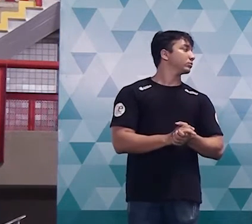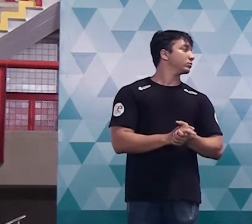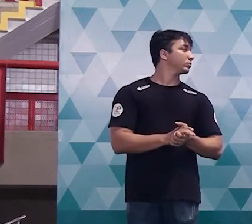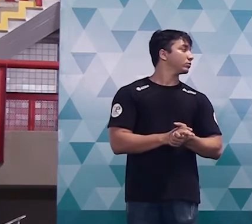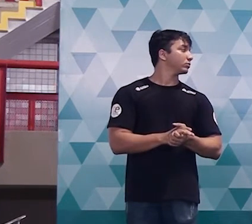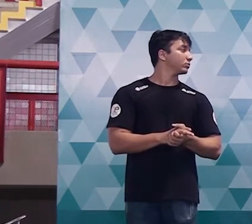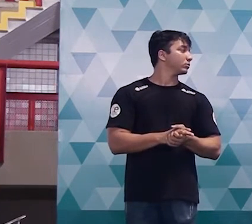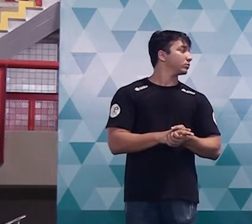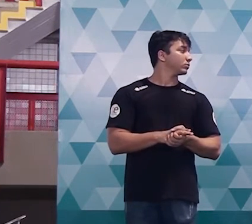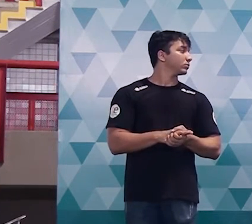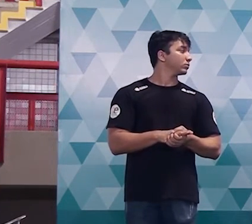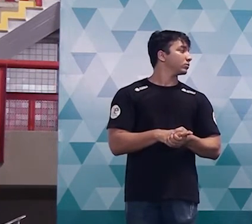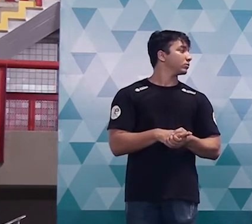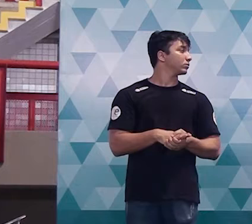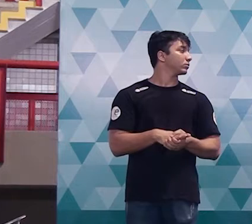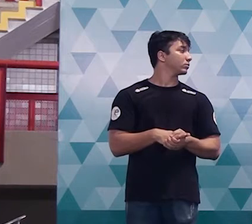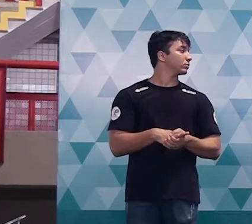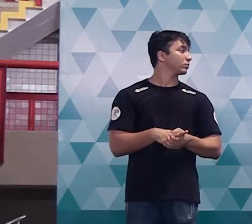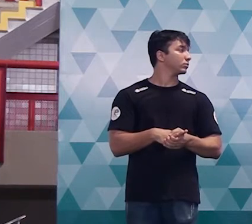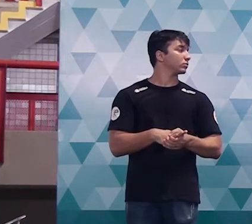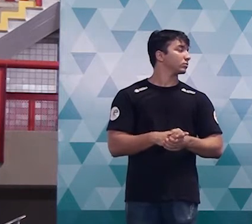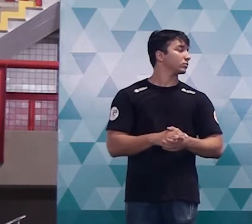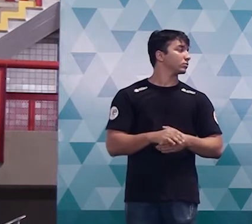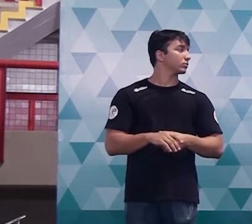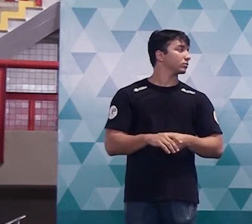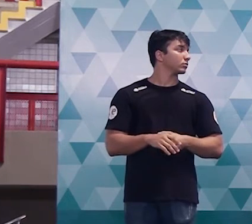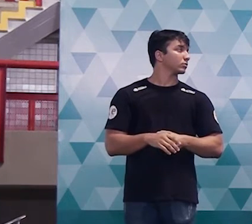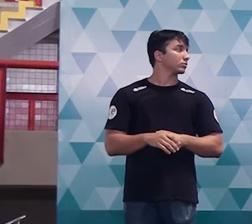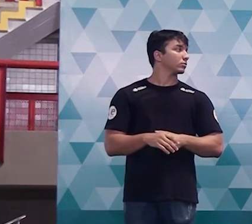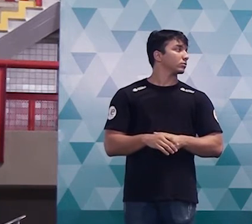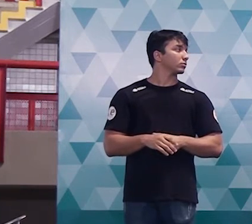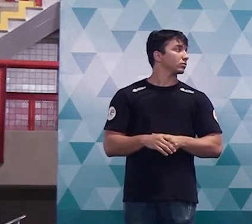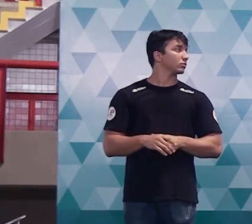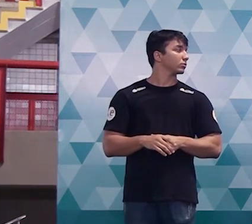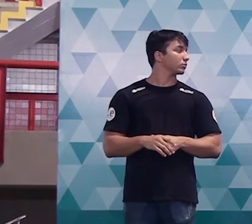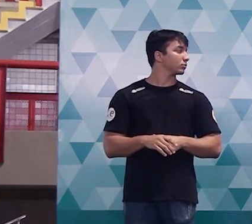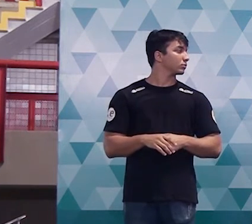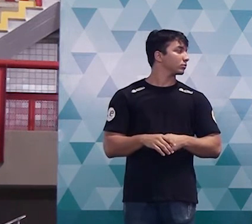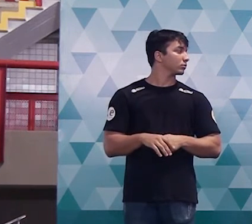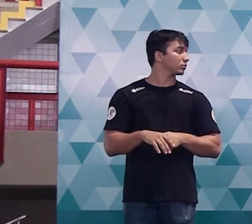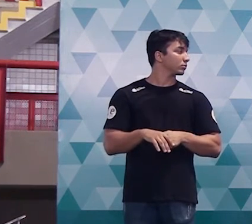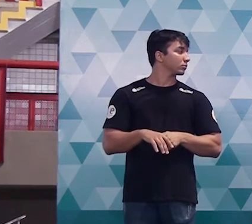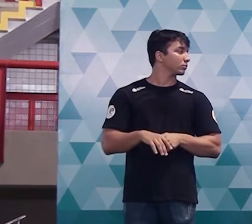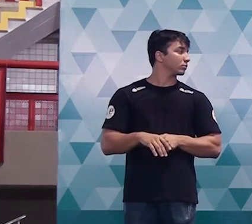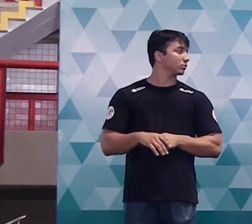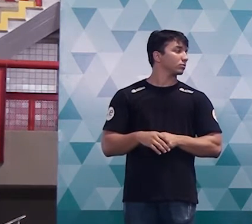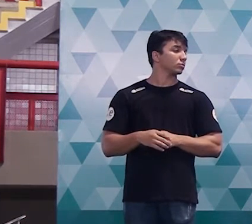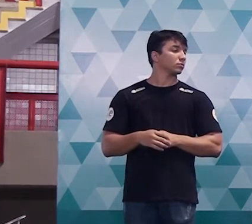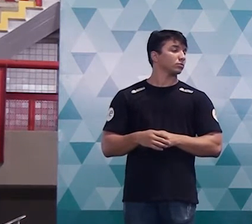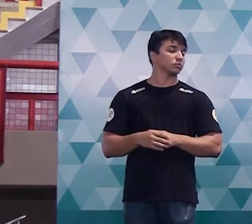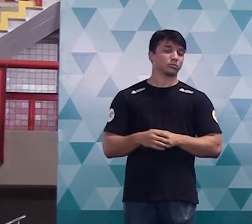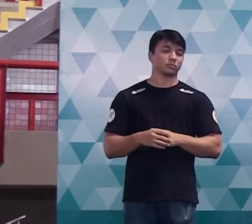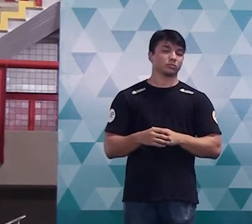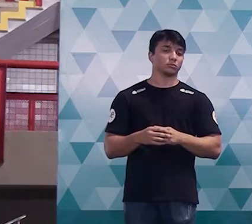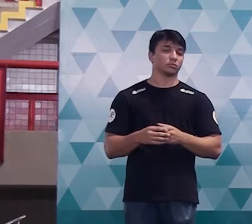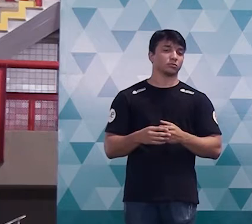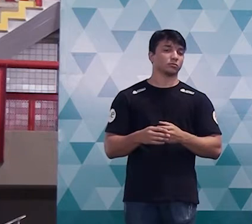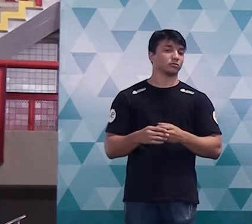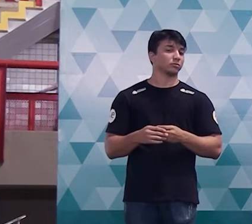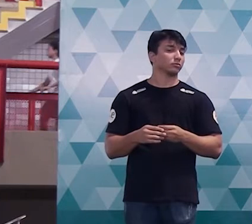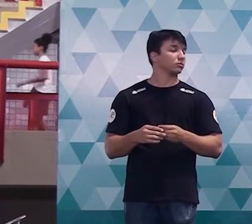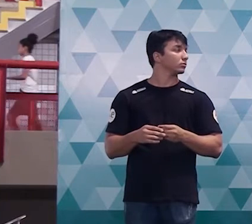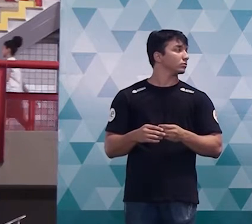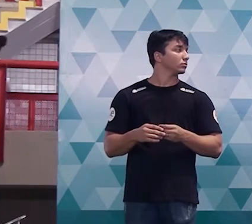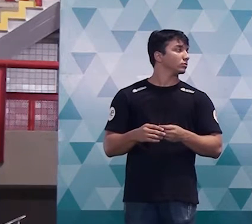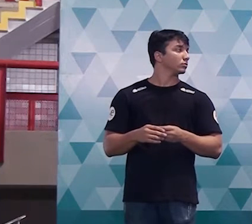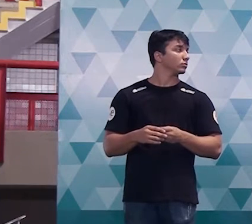Oi? Não, tenta mudar a cor da fonte. Ou então, tu